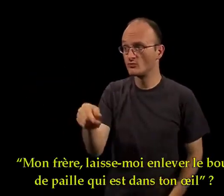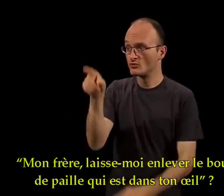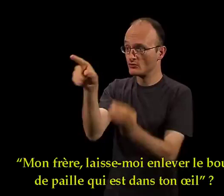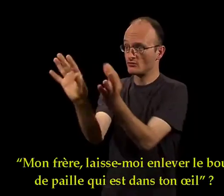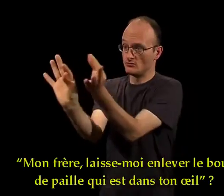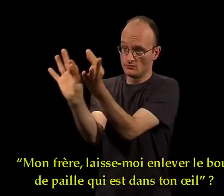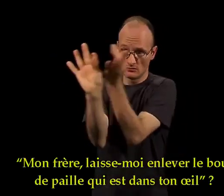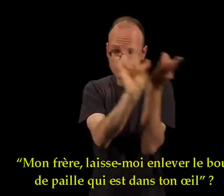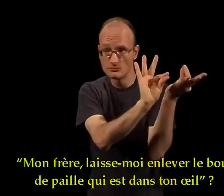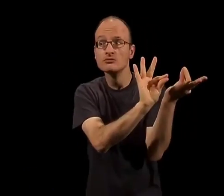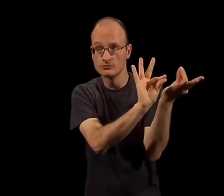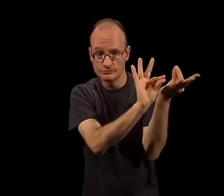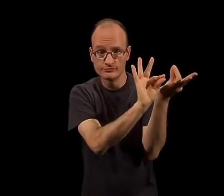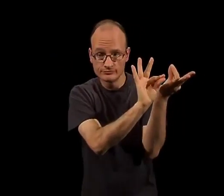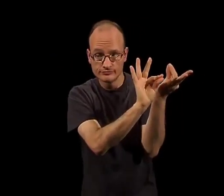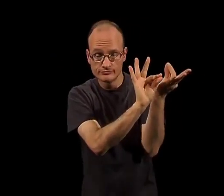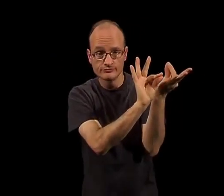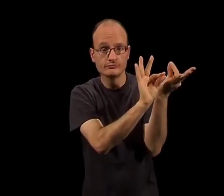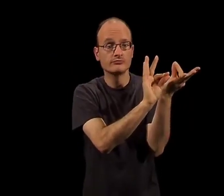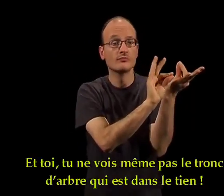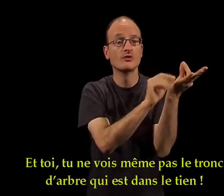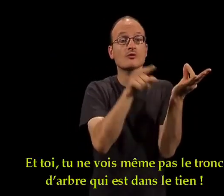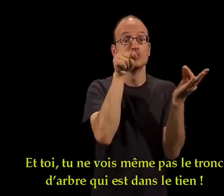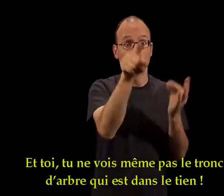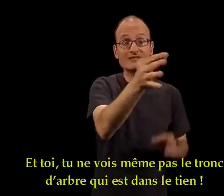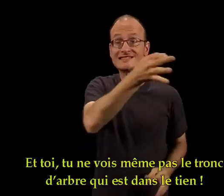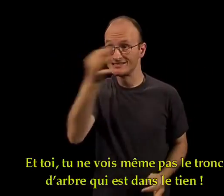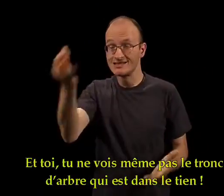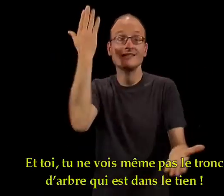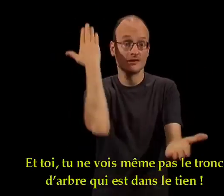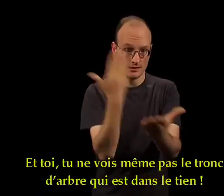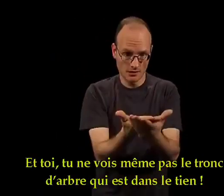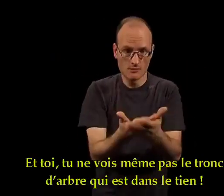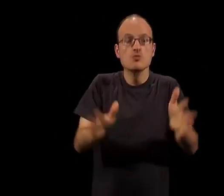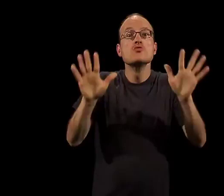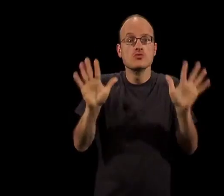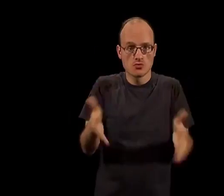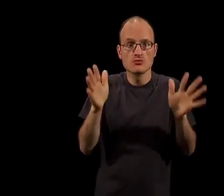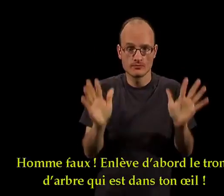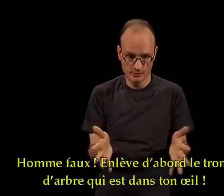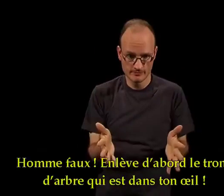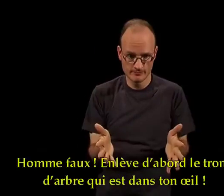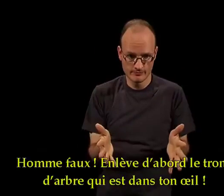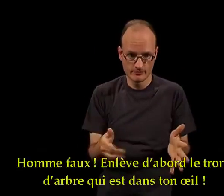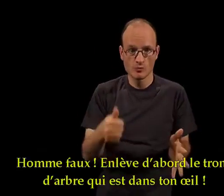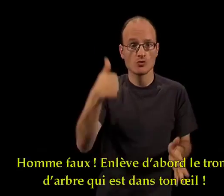«Mon frère, laisse-moi enlever le bout de paille qui est dans ton œil», et toi tu ne vois même pas le tronc d'arbre qui est dans le tien? Homme